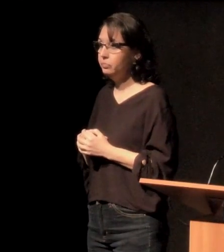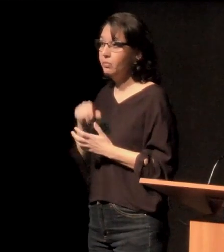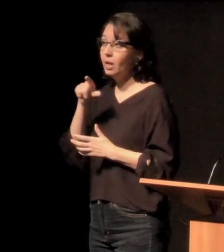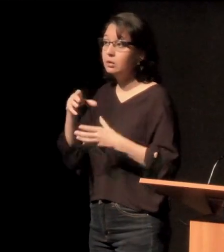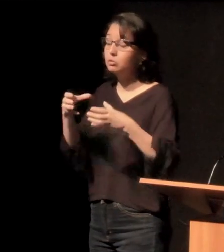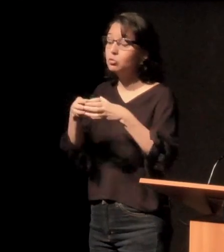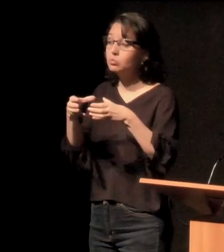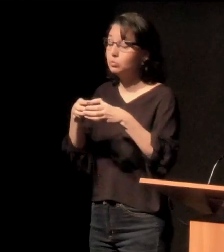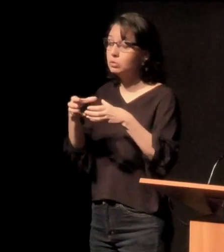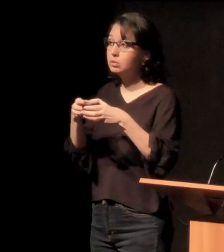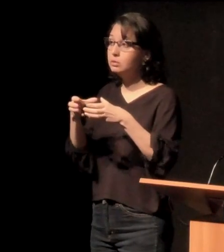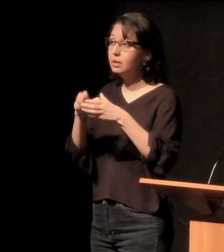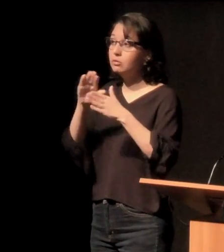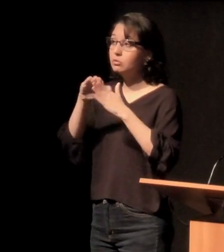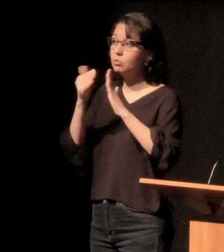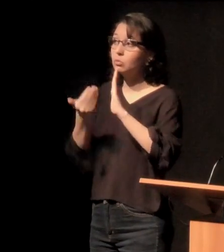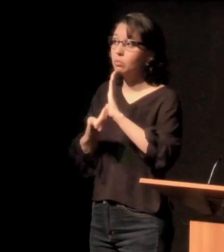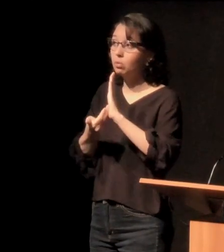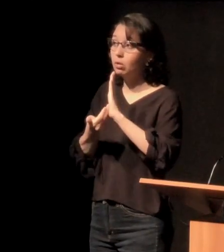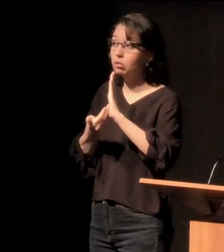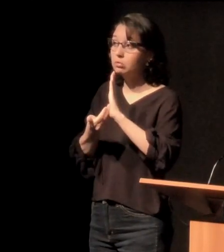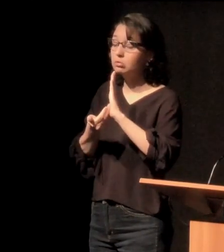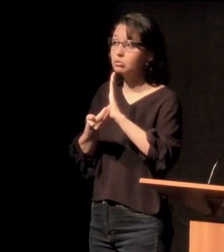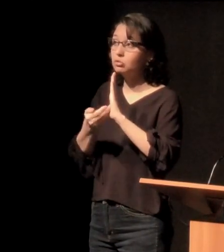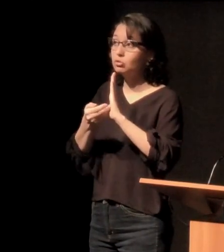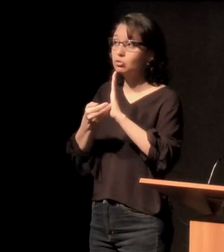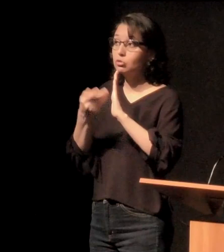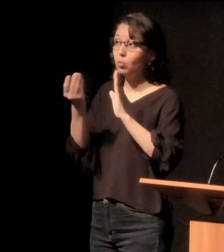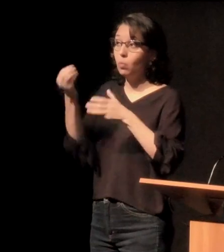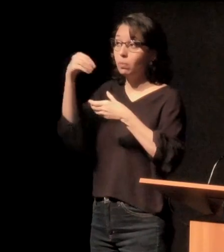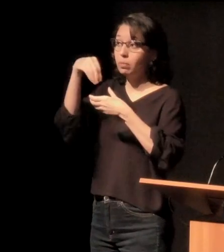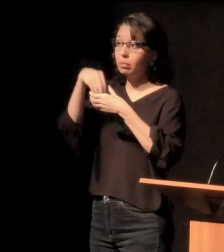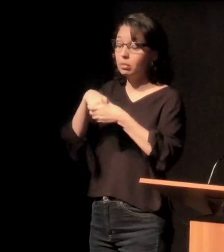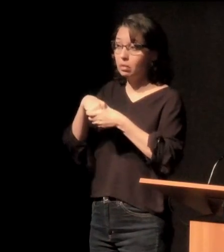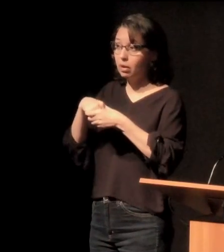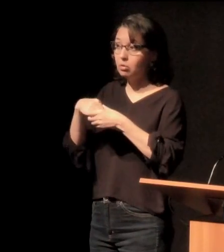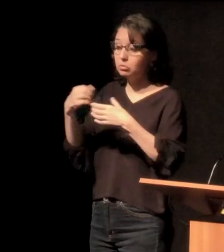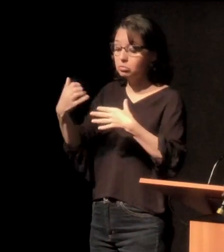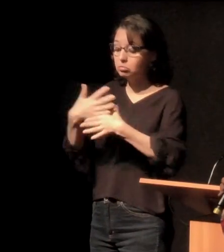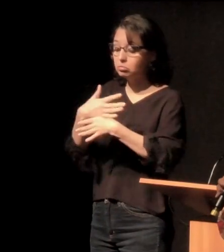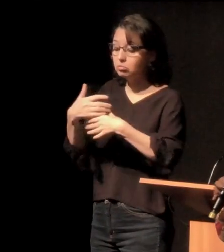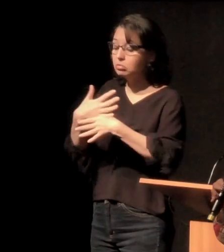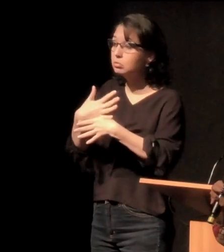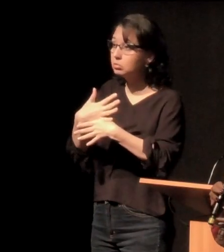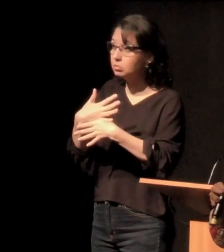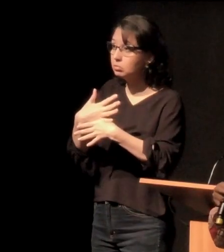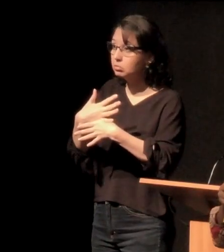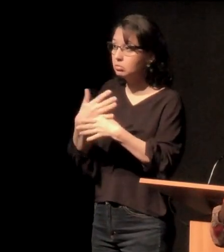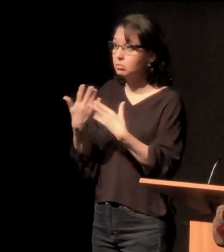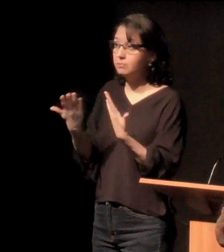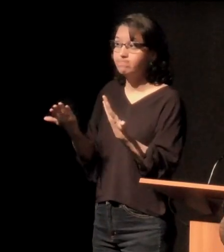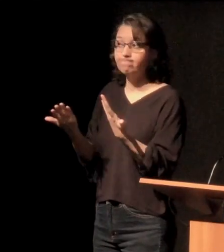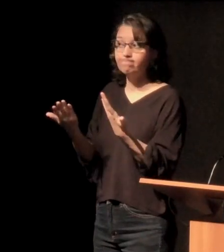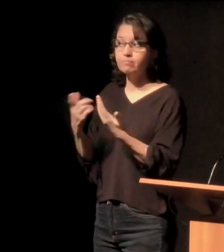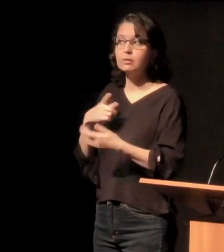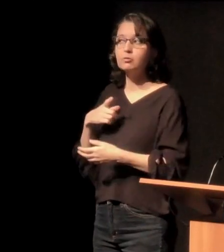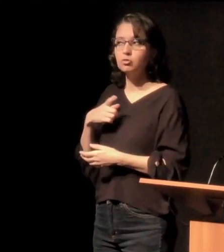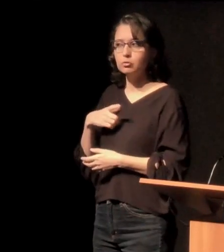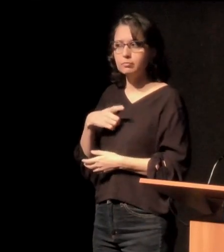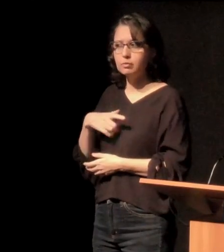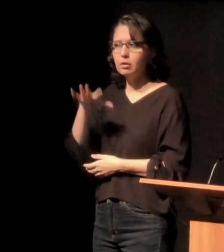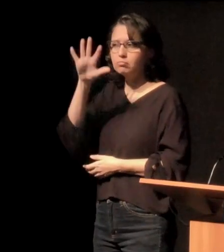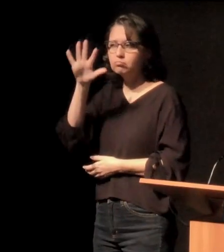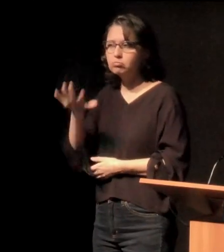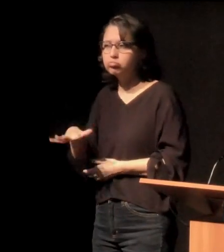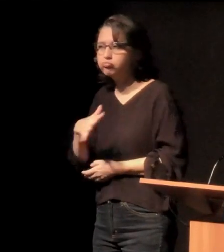comunidades estão dentro de um território é urbano é e a gente tem uma rede muito muito antiga